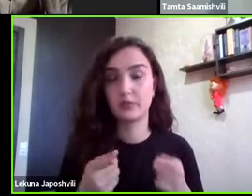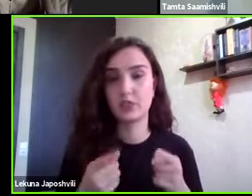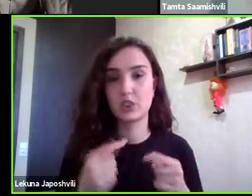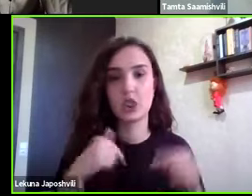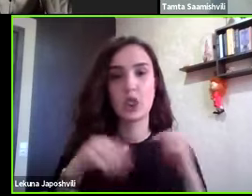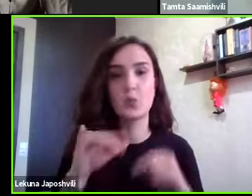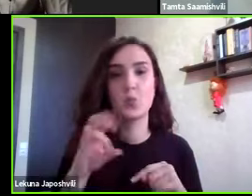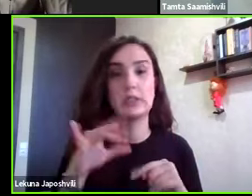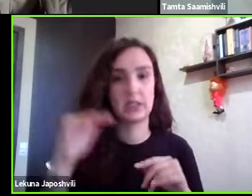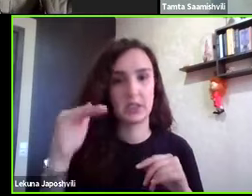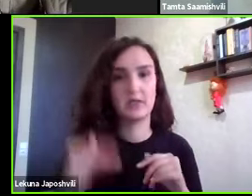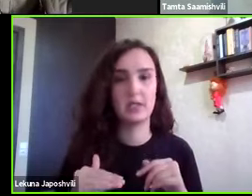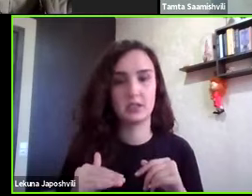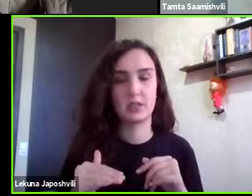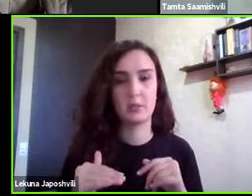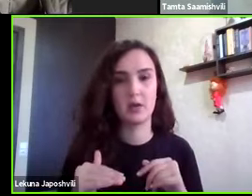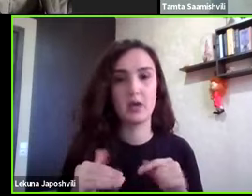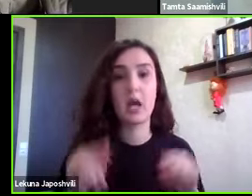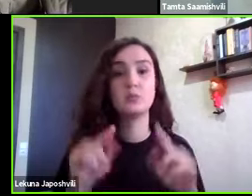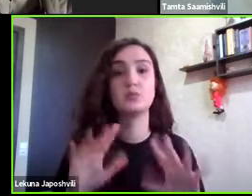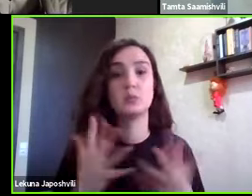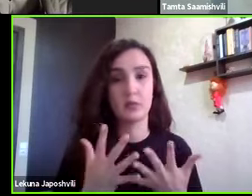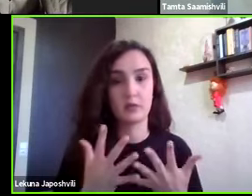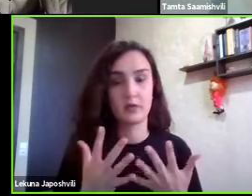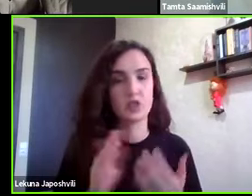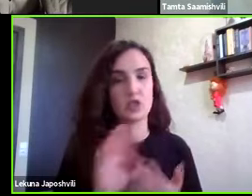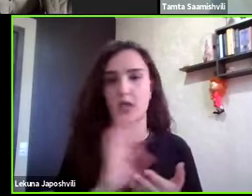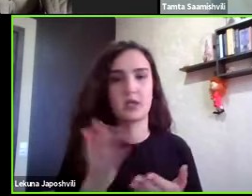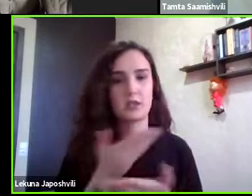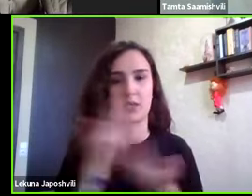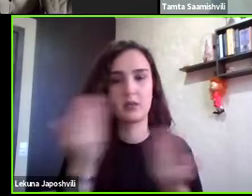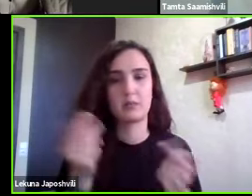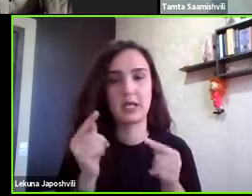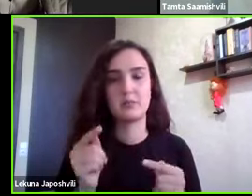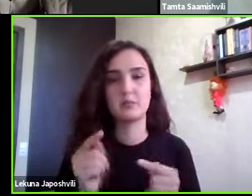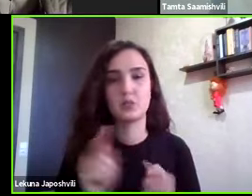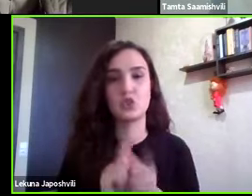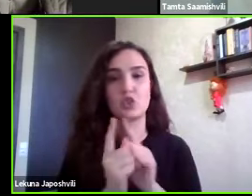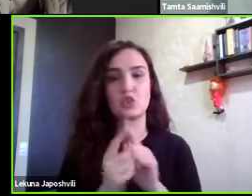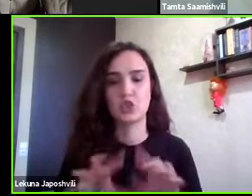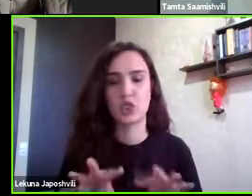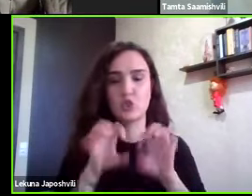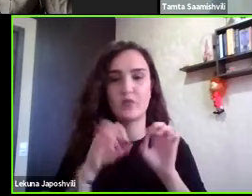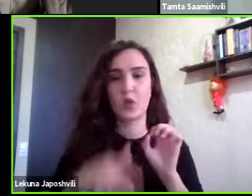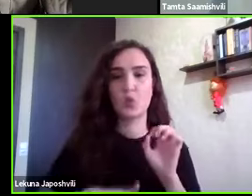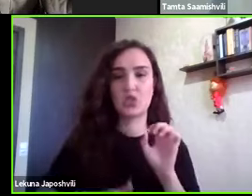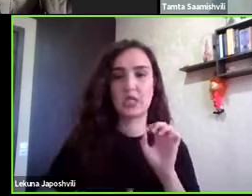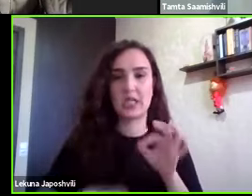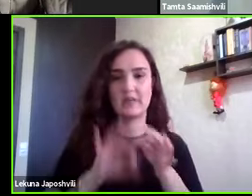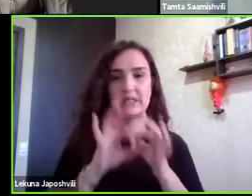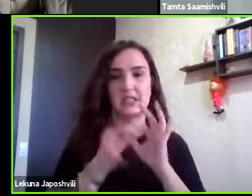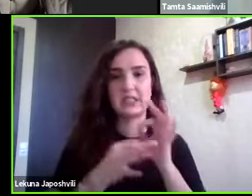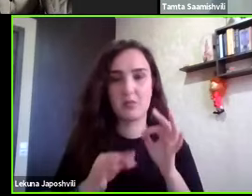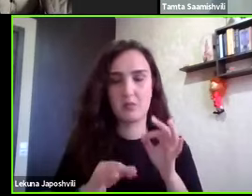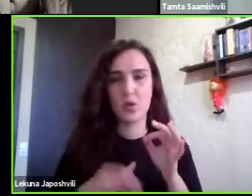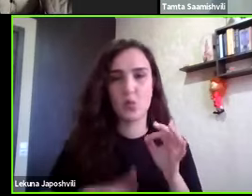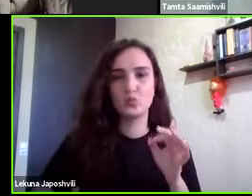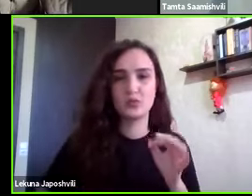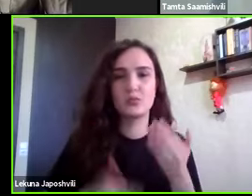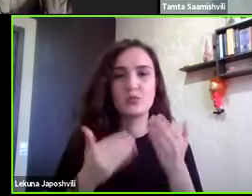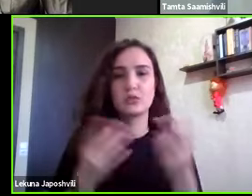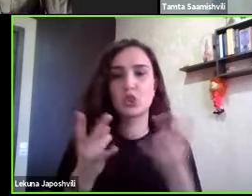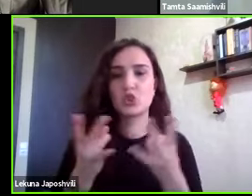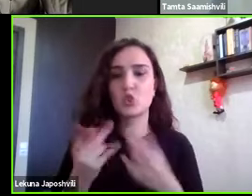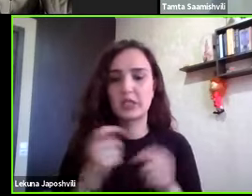იმუნიტეტი ქვეითდება. ამ შემთხვევაში კი არ ხდება იმ დონეზე შეწოვა ბუჭნაწლავის სისტემიდან საჭირო